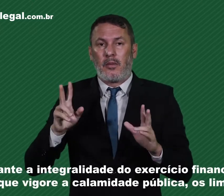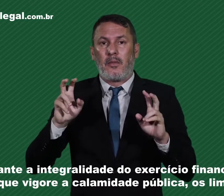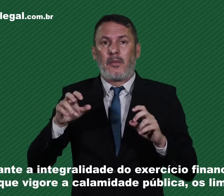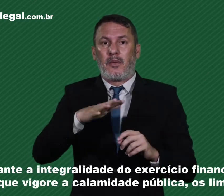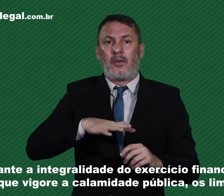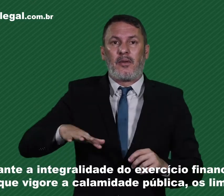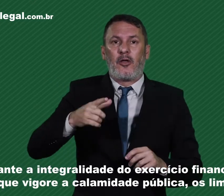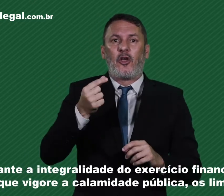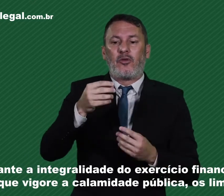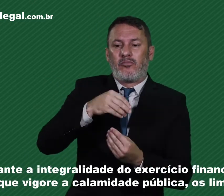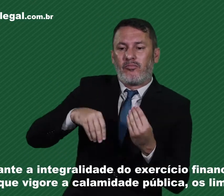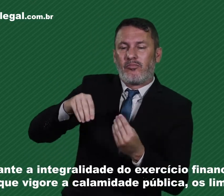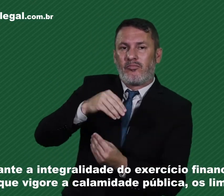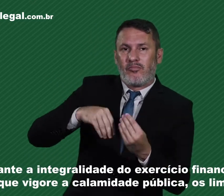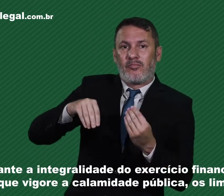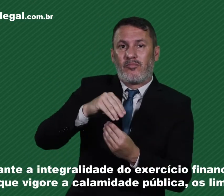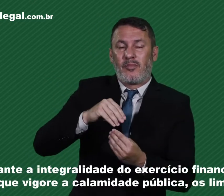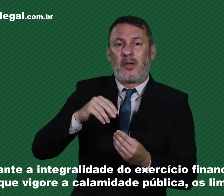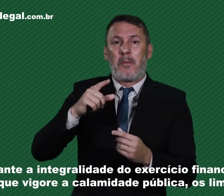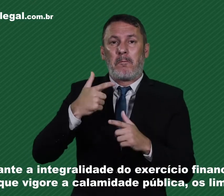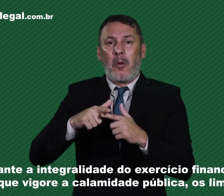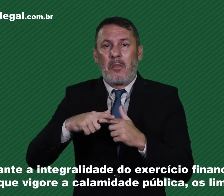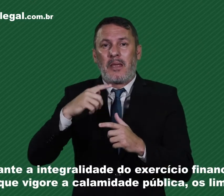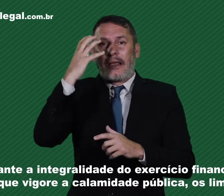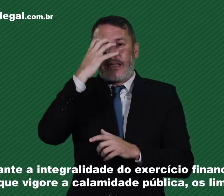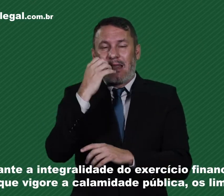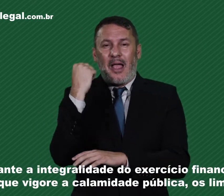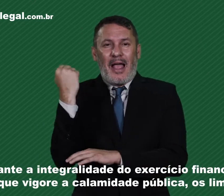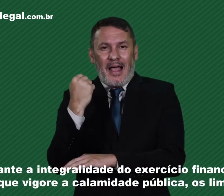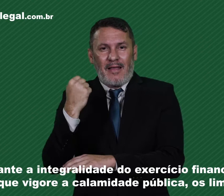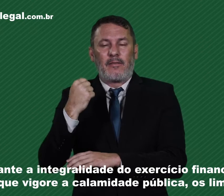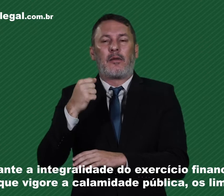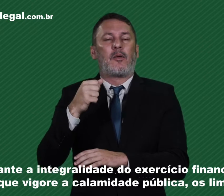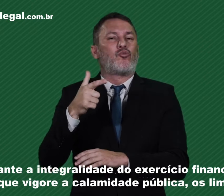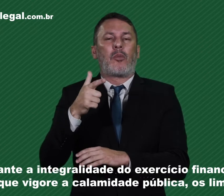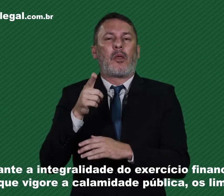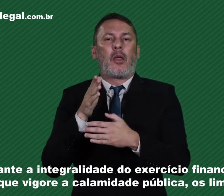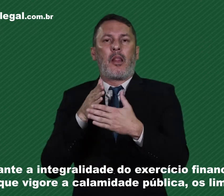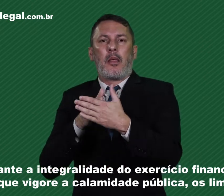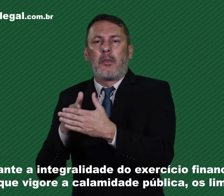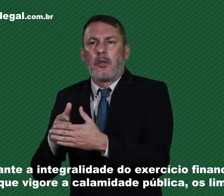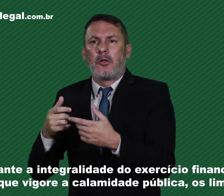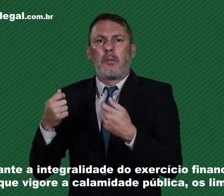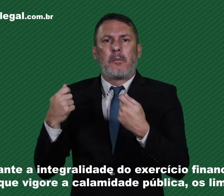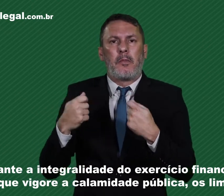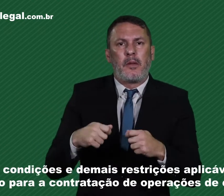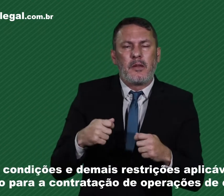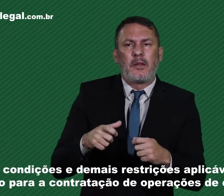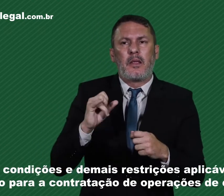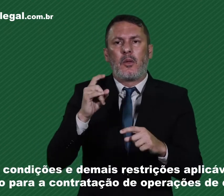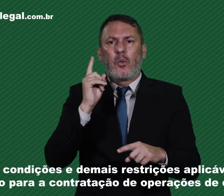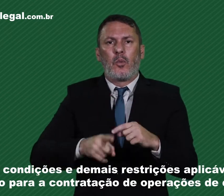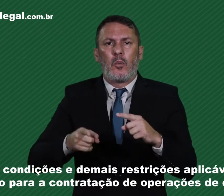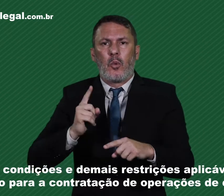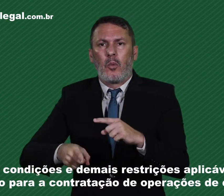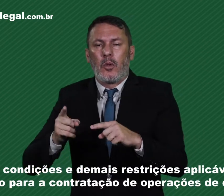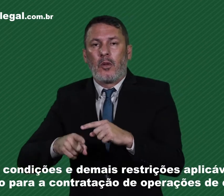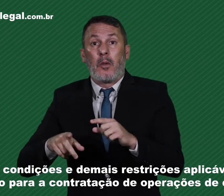durante a integralidade do exercício financeiro em que vigoraria calamidade pública os limites as condições